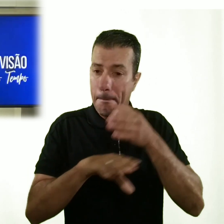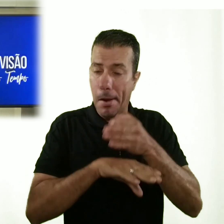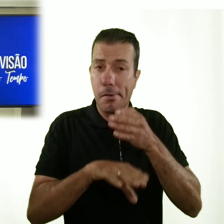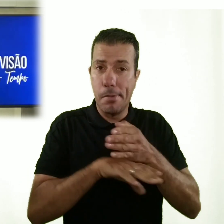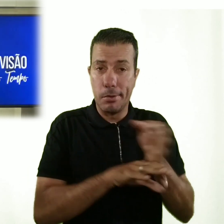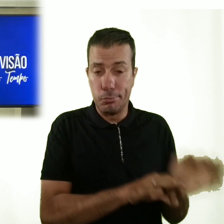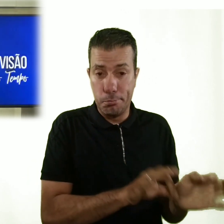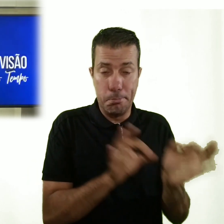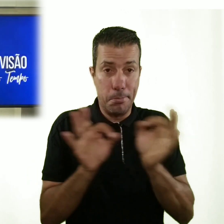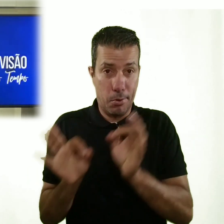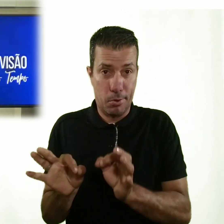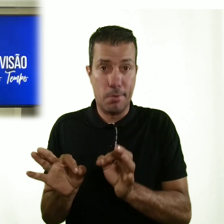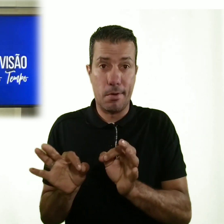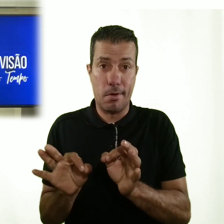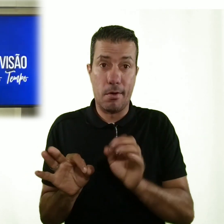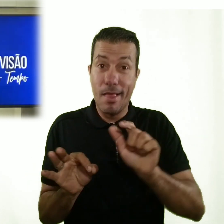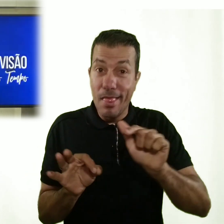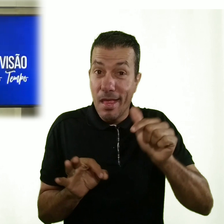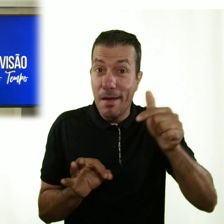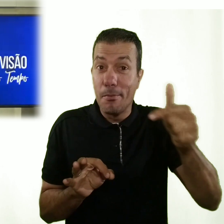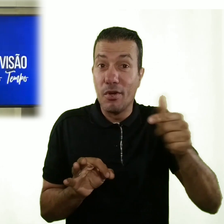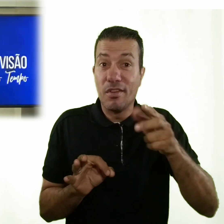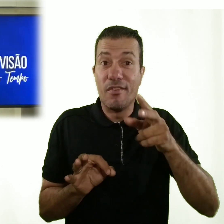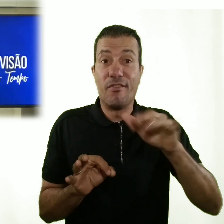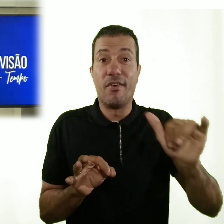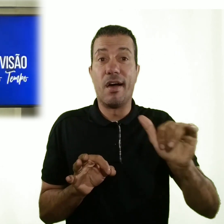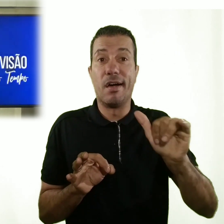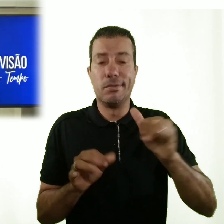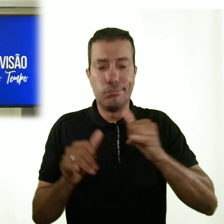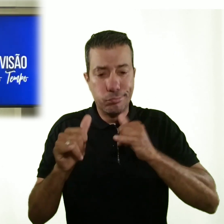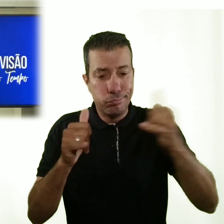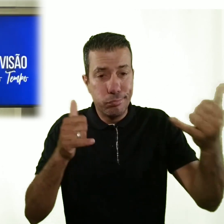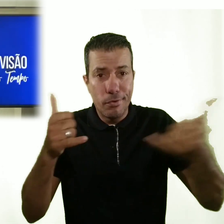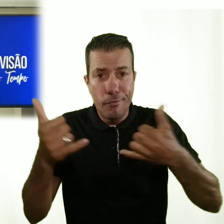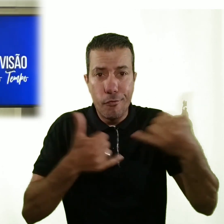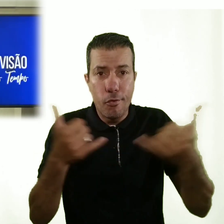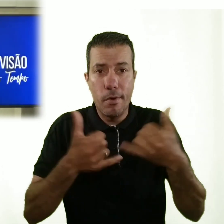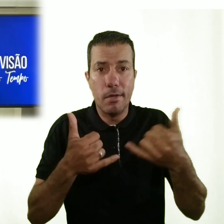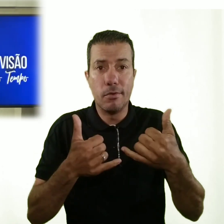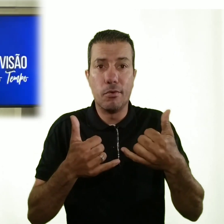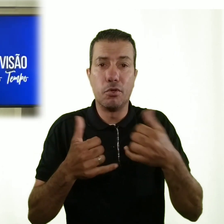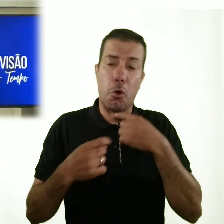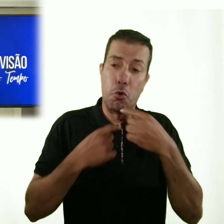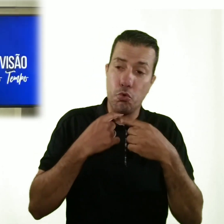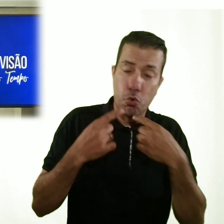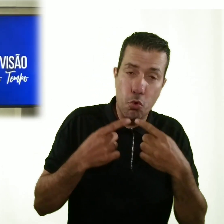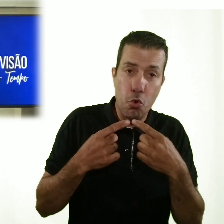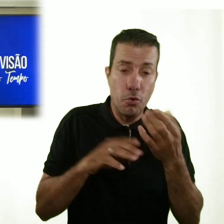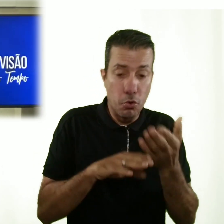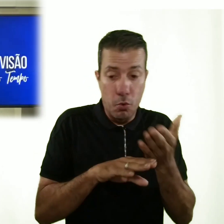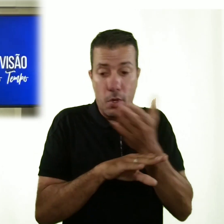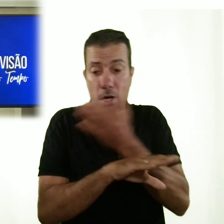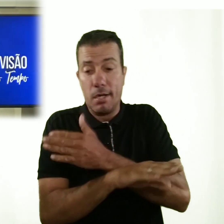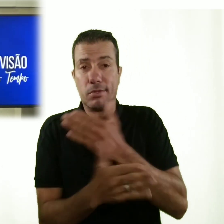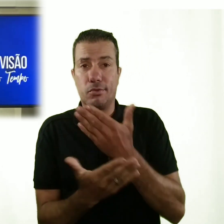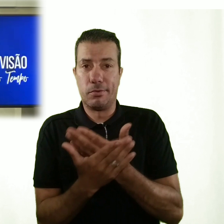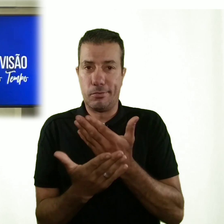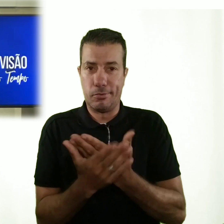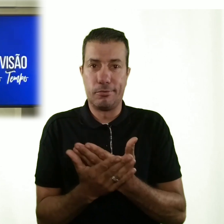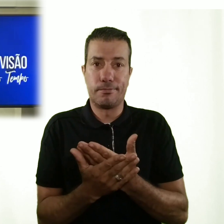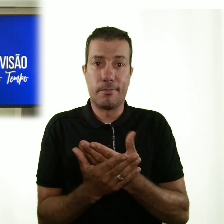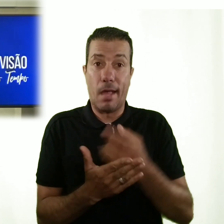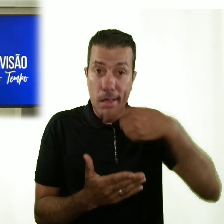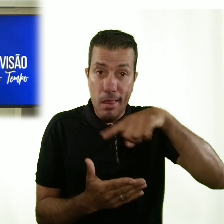mas depois você só vai receber informações sobre o próximo evento ou tirando dúvidas dos eventos anteriores. Nós estamos aqui para